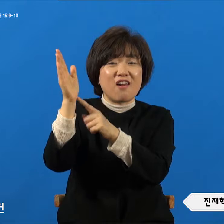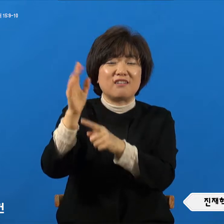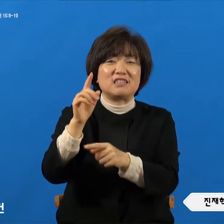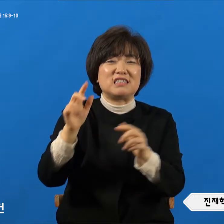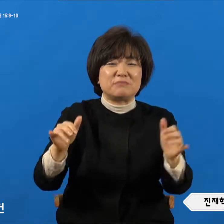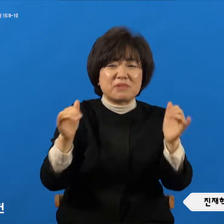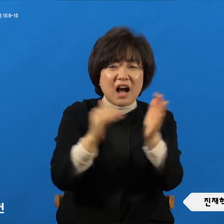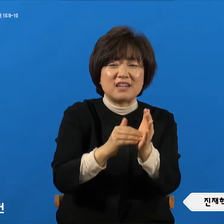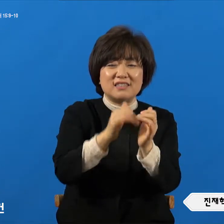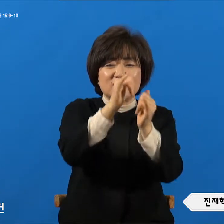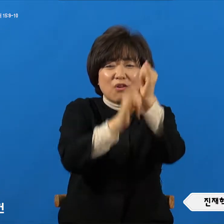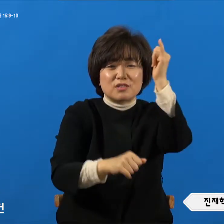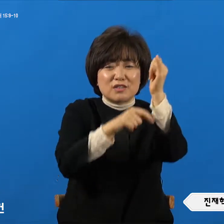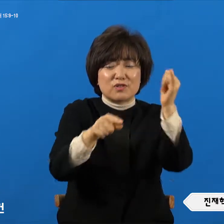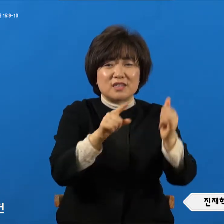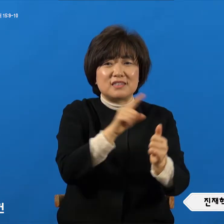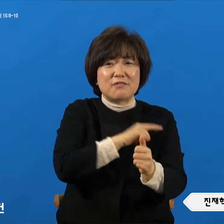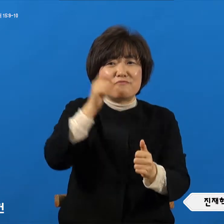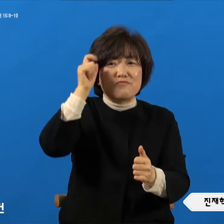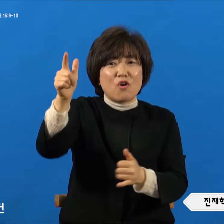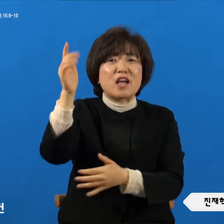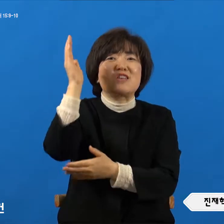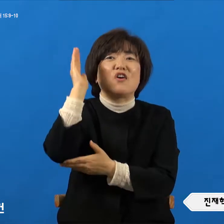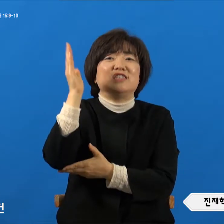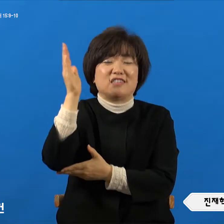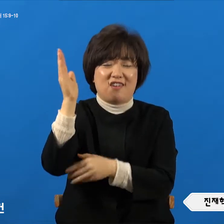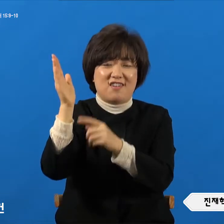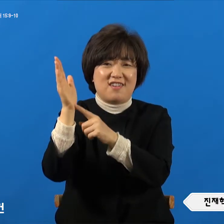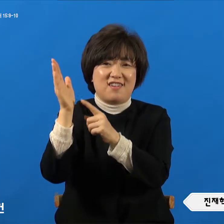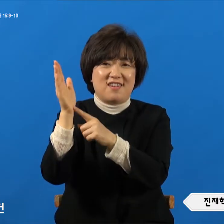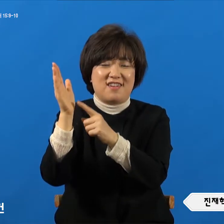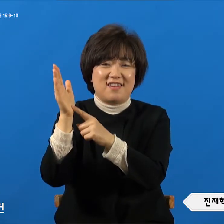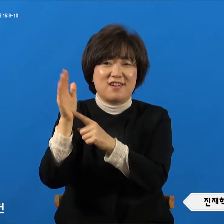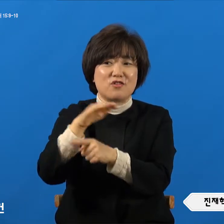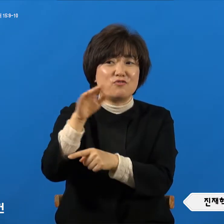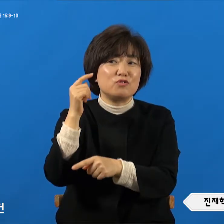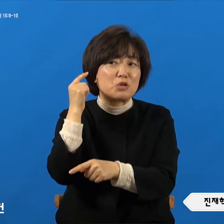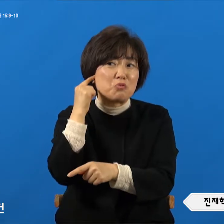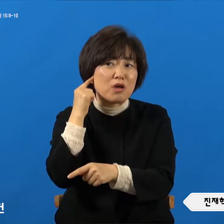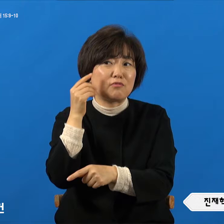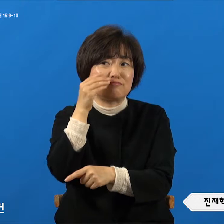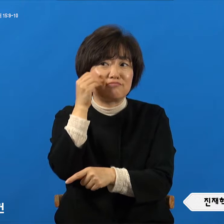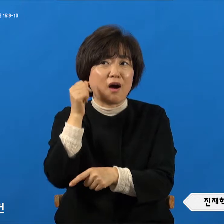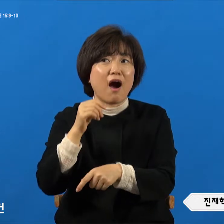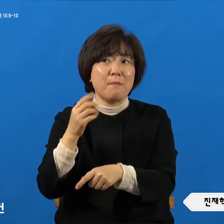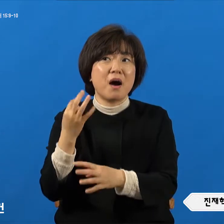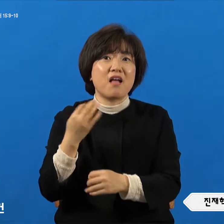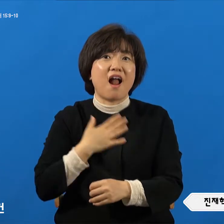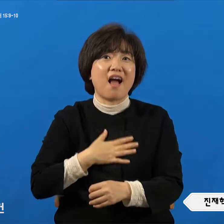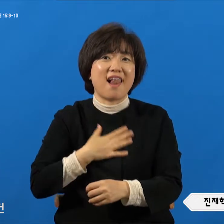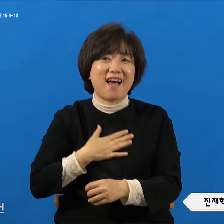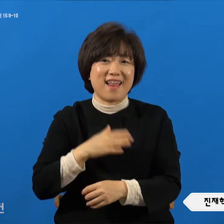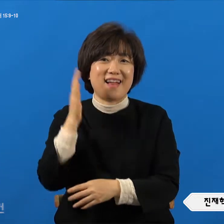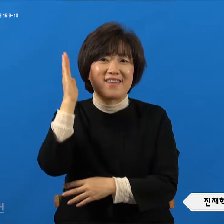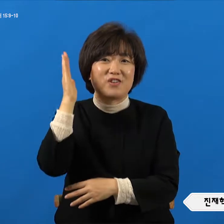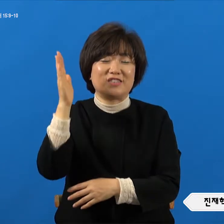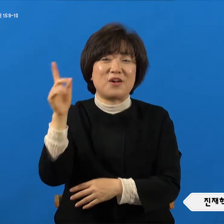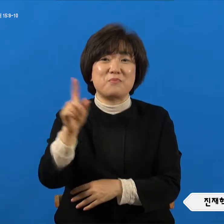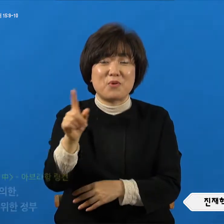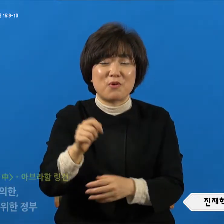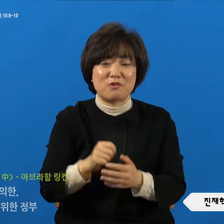위대한 연설 중에 하나로 늘 등장하고 있고 우리 귀에도 익숙한 표현들이